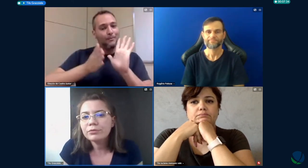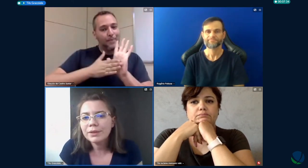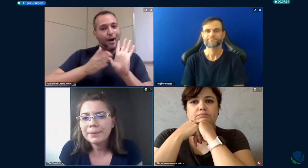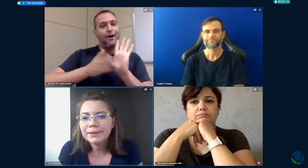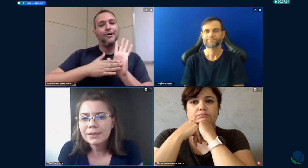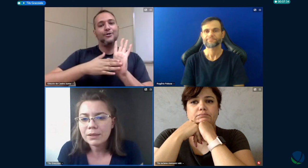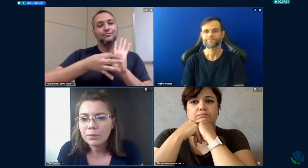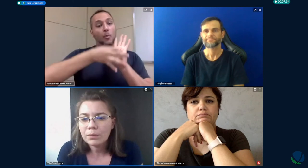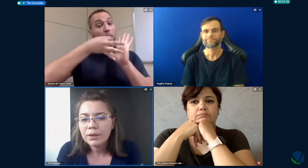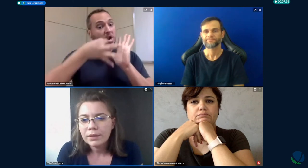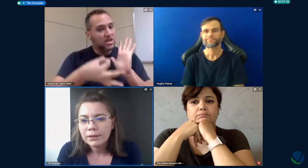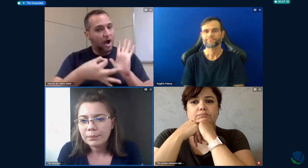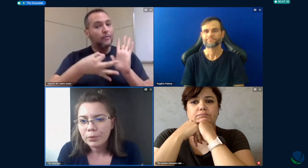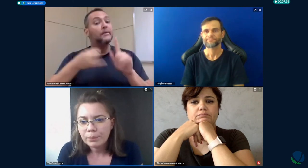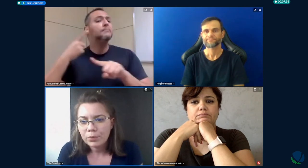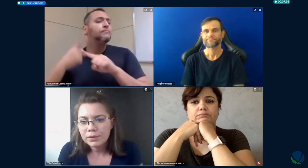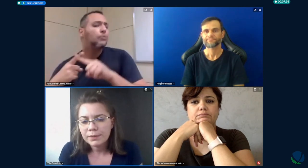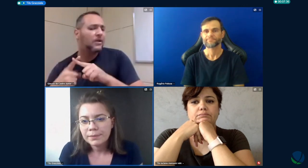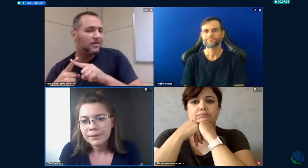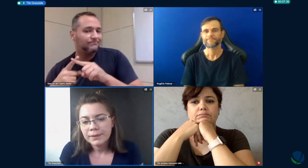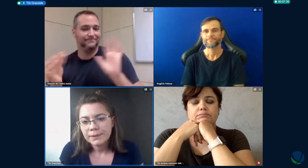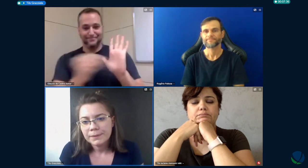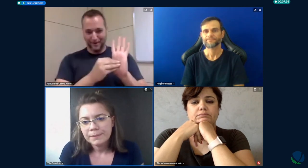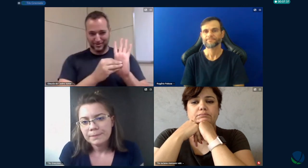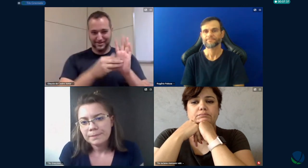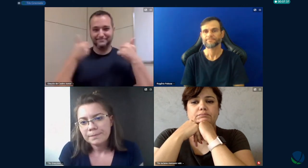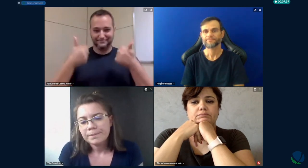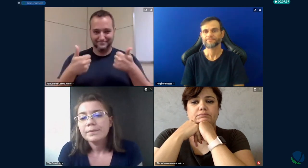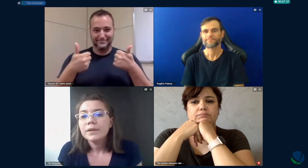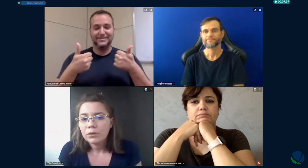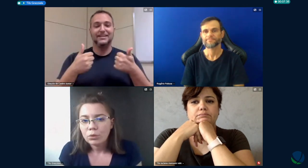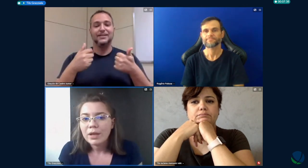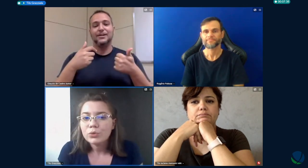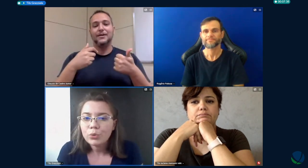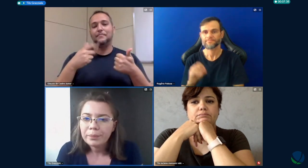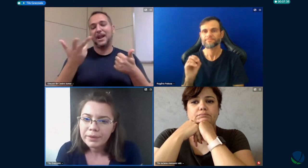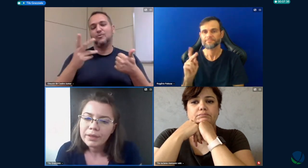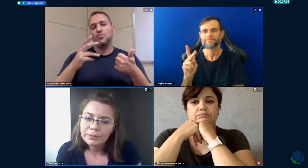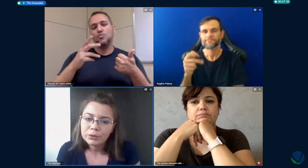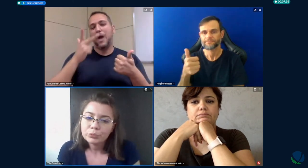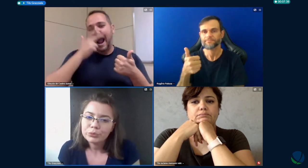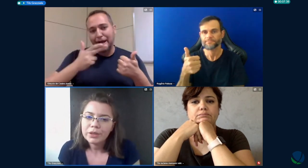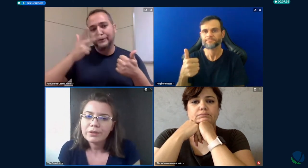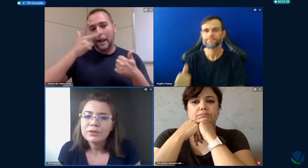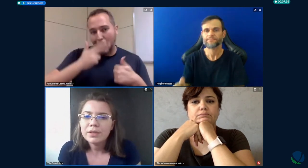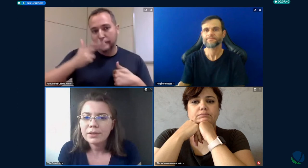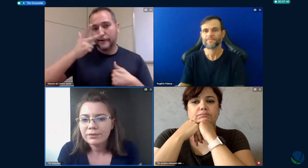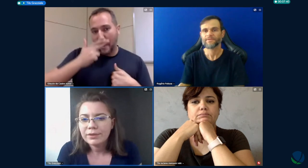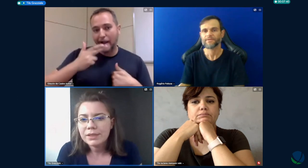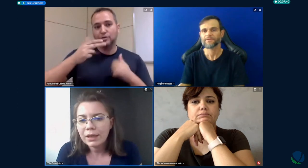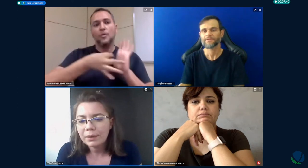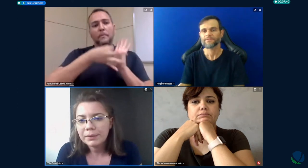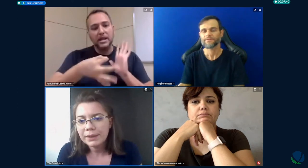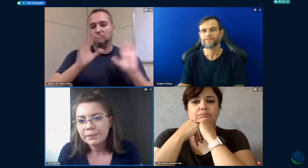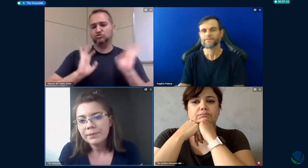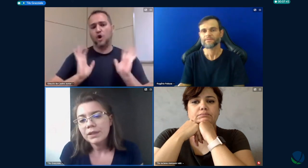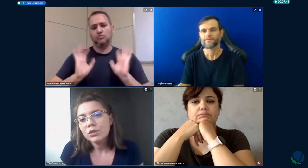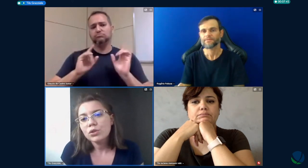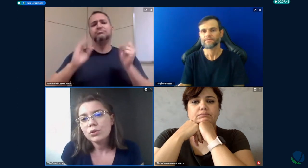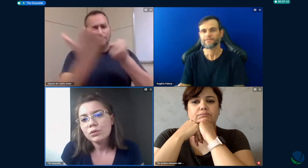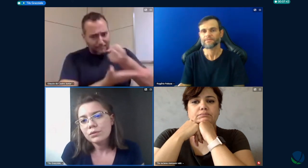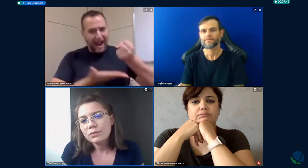Dá uma fundamentação. A proposta. Colocar a sua opinião, então, do porquê que você fez daquela